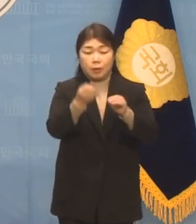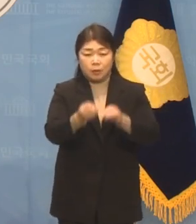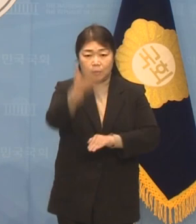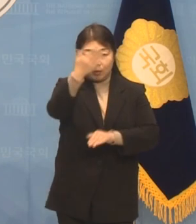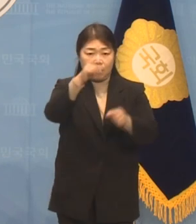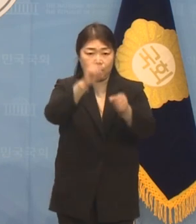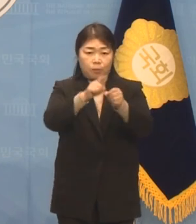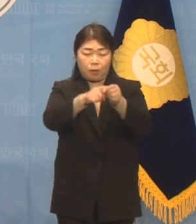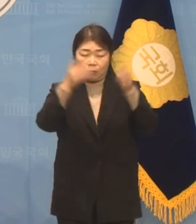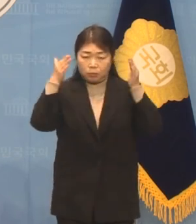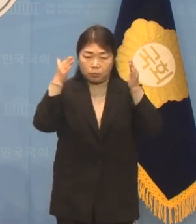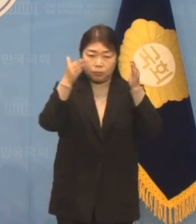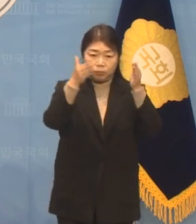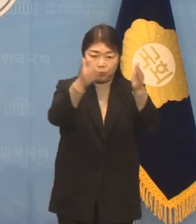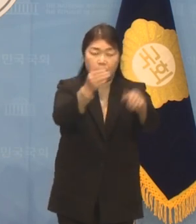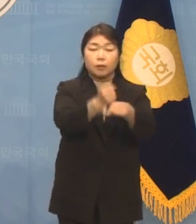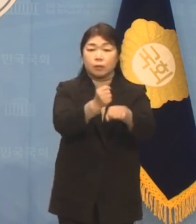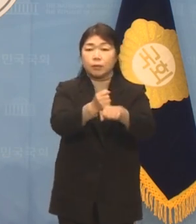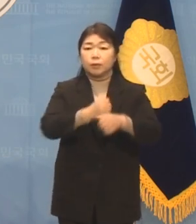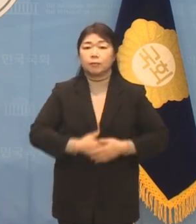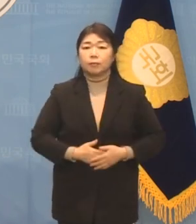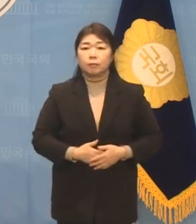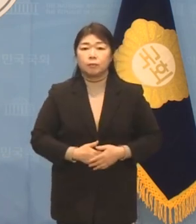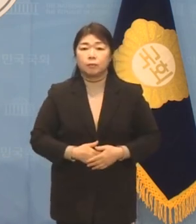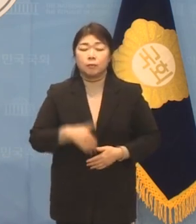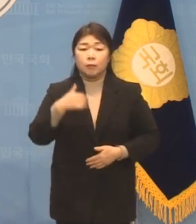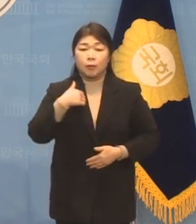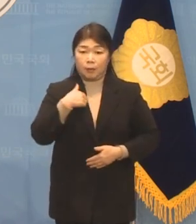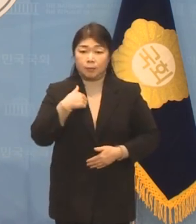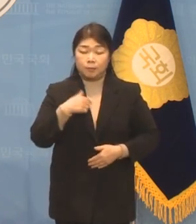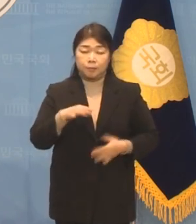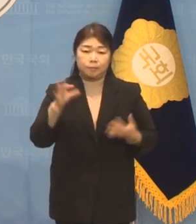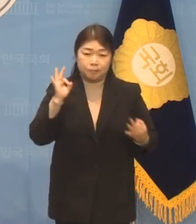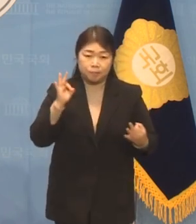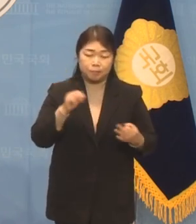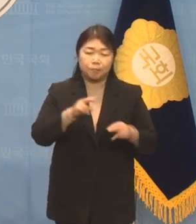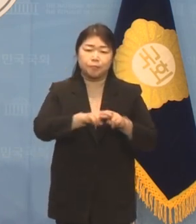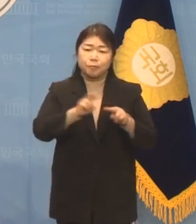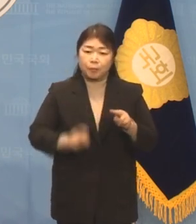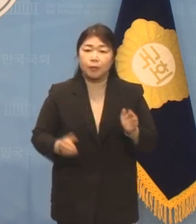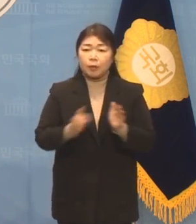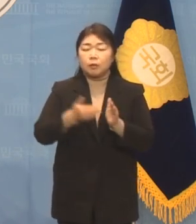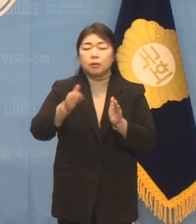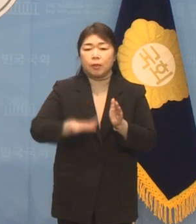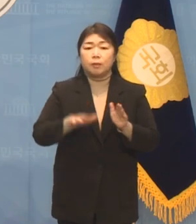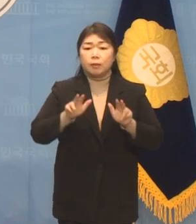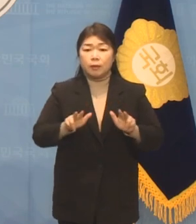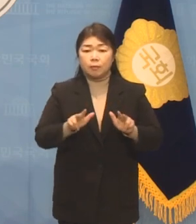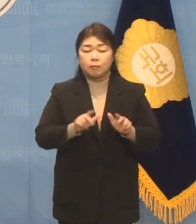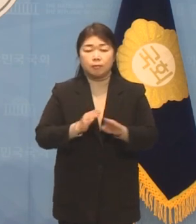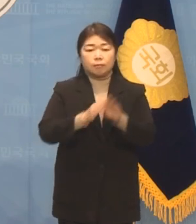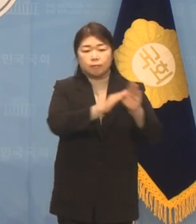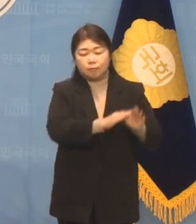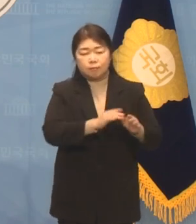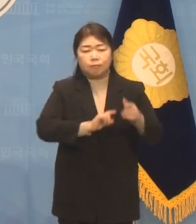매진하겠습니다. 저는 멈추지만 저는 결코 멈추지 않을 것입니다.